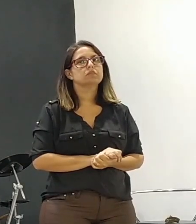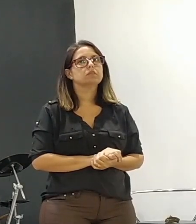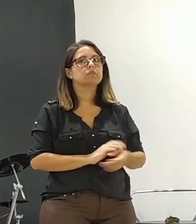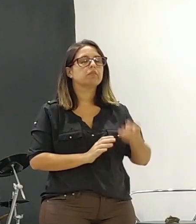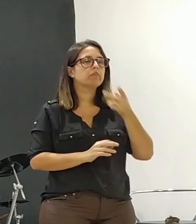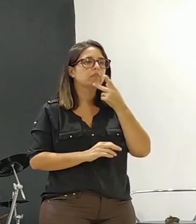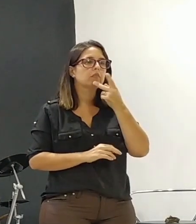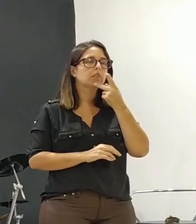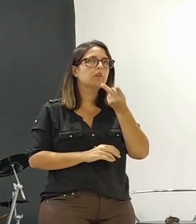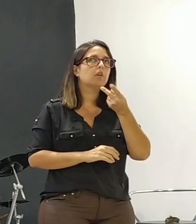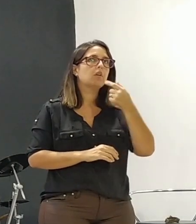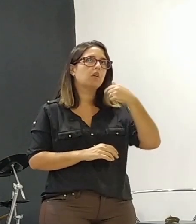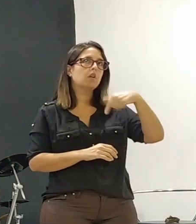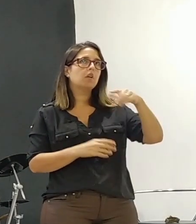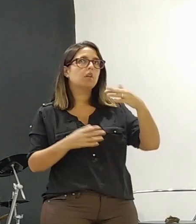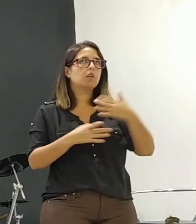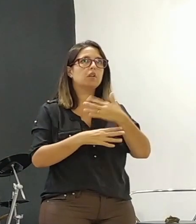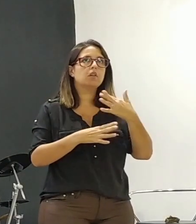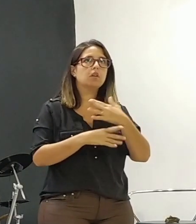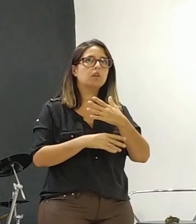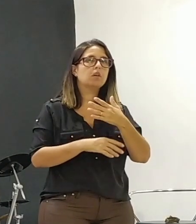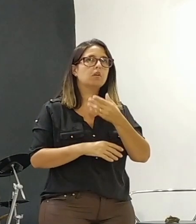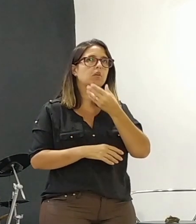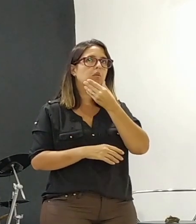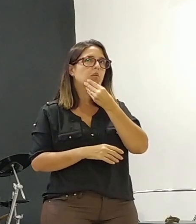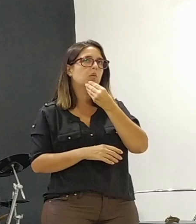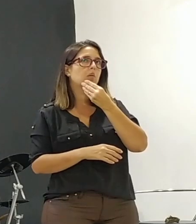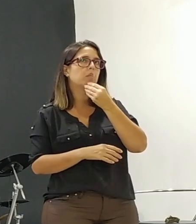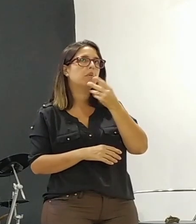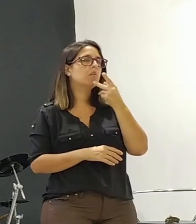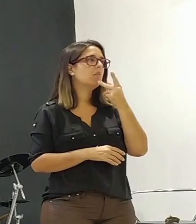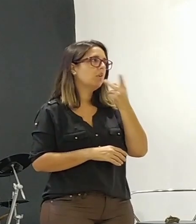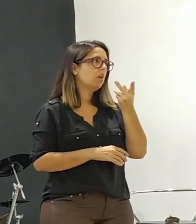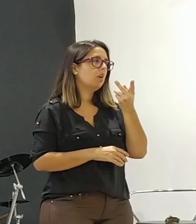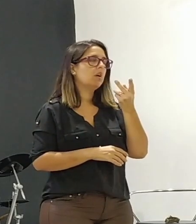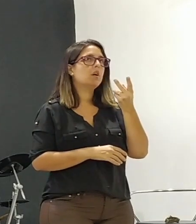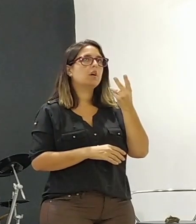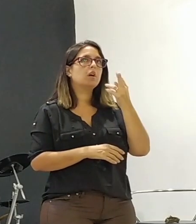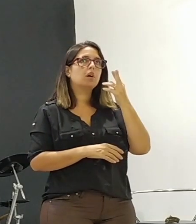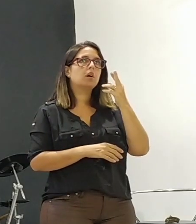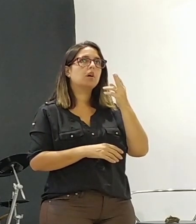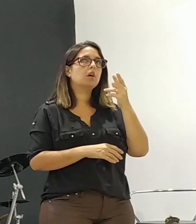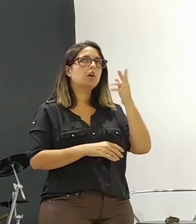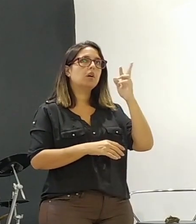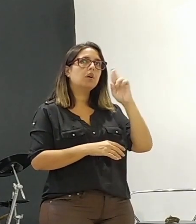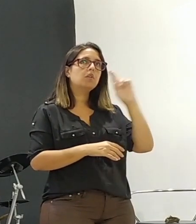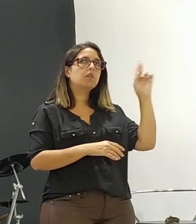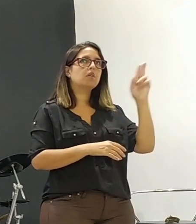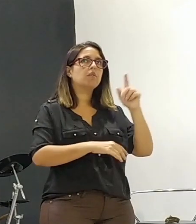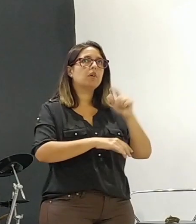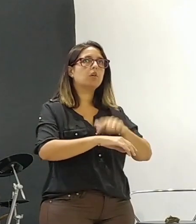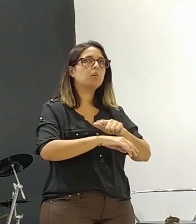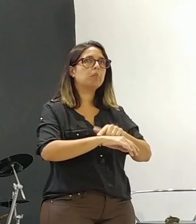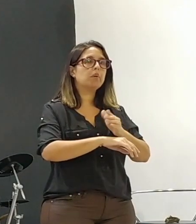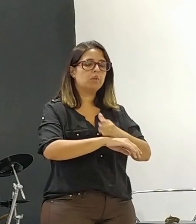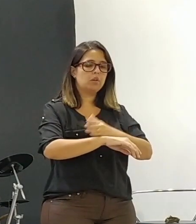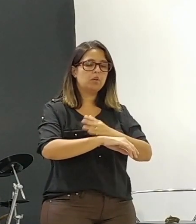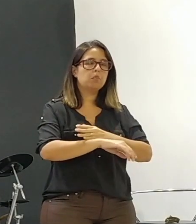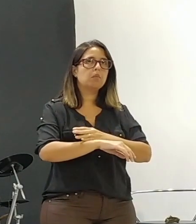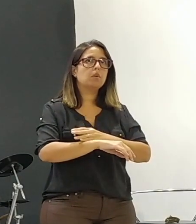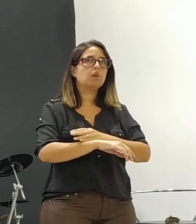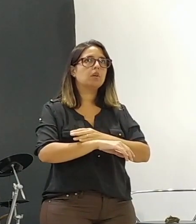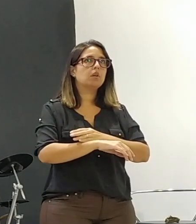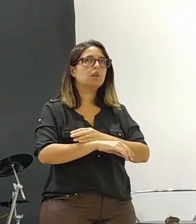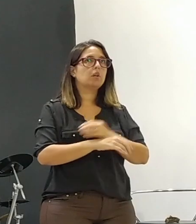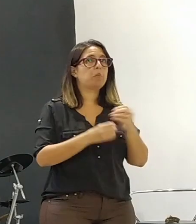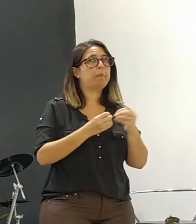E ele disse: ide à cidade a um certo homem e dizei: o mestre diz, o meu tempo está próximo, e